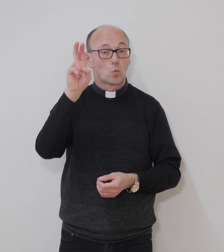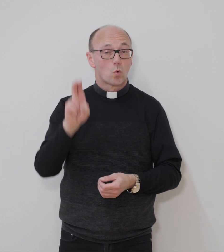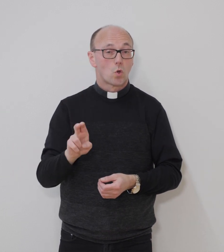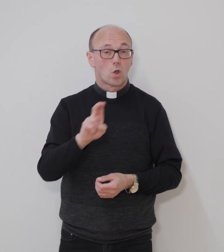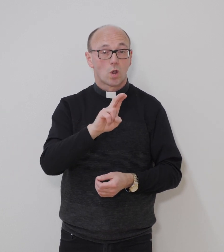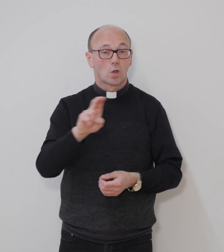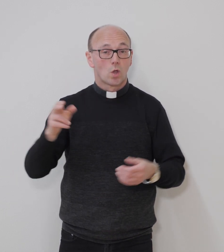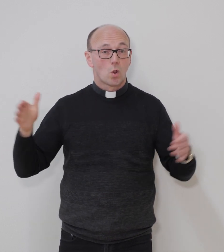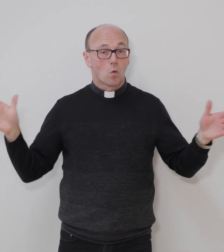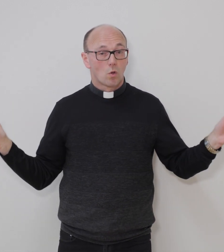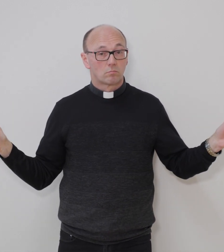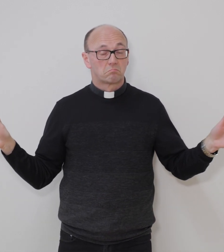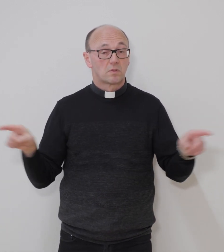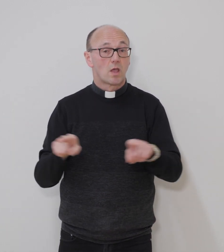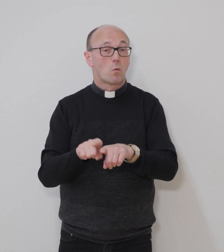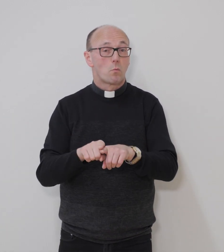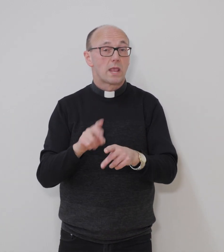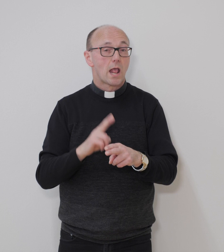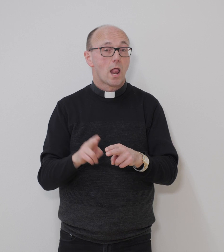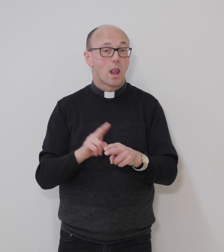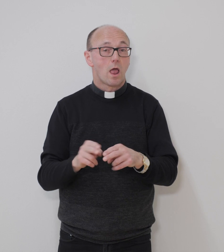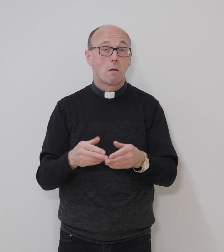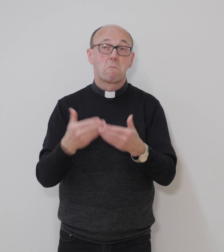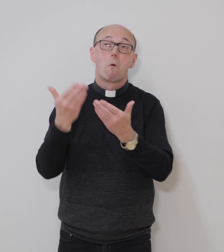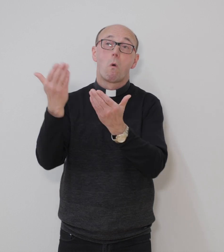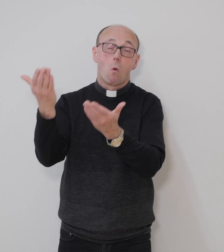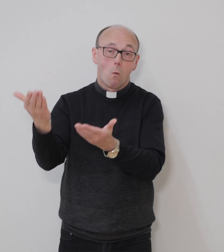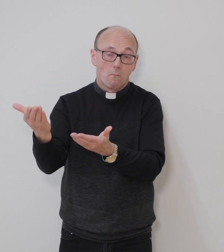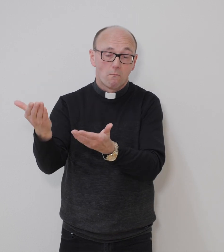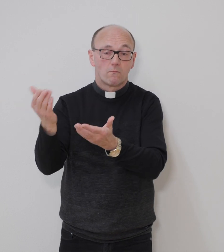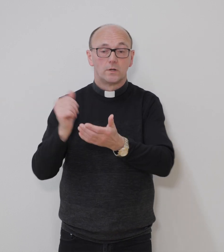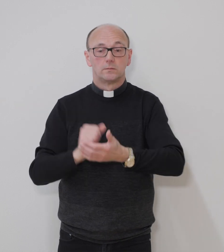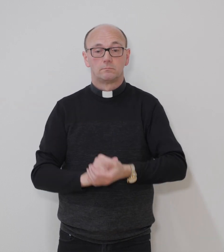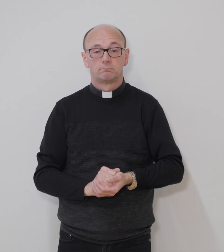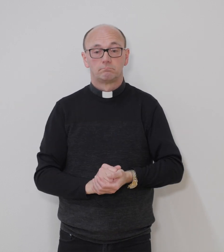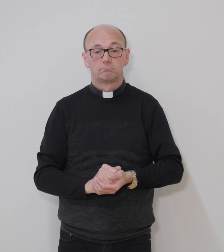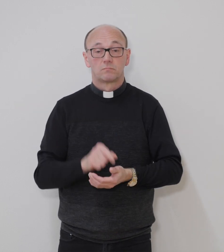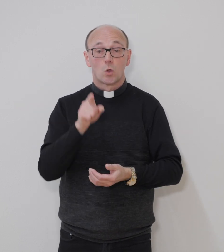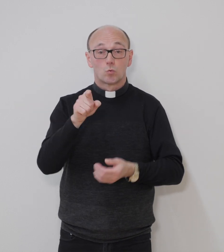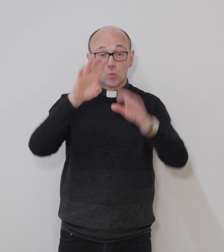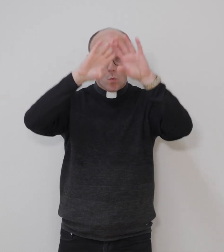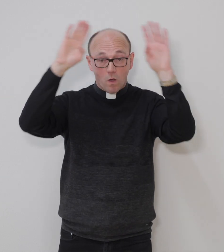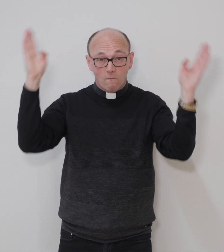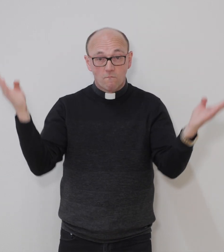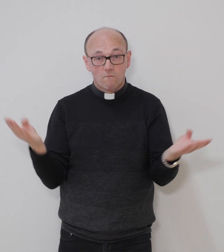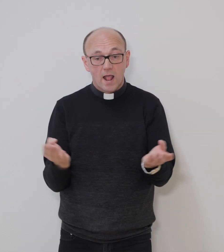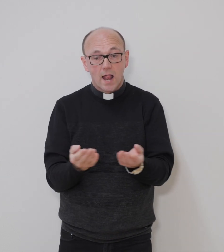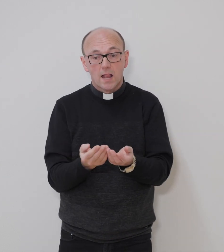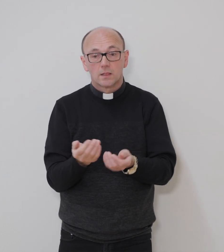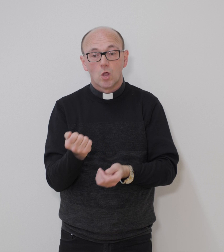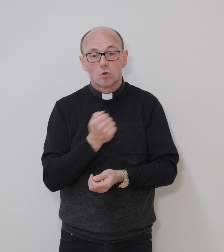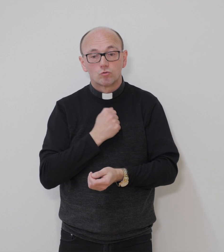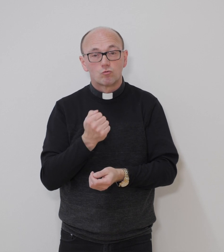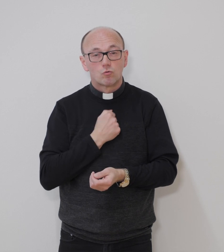Welt getragen, bis an des Kreuzes harten